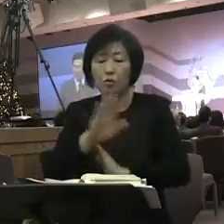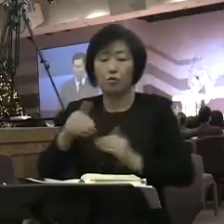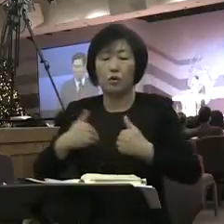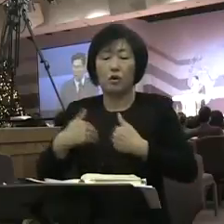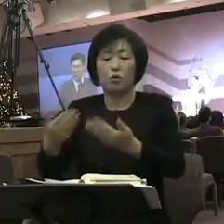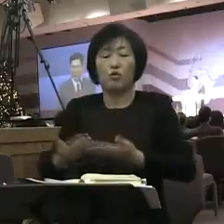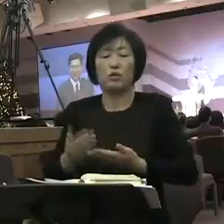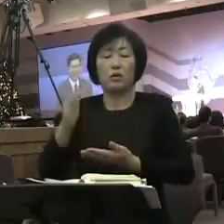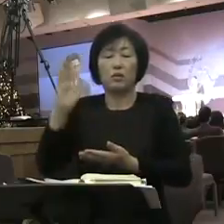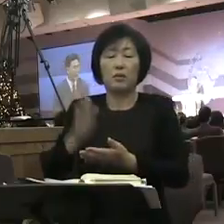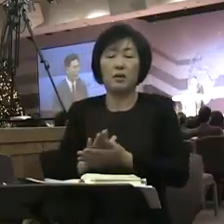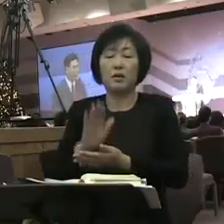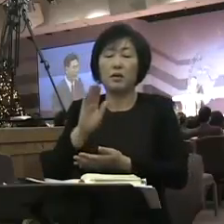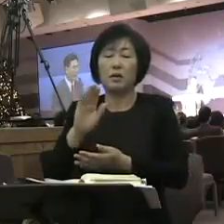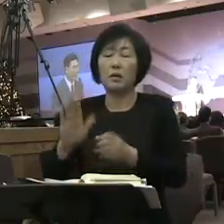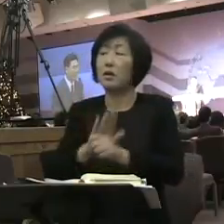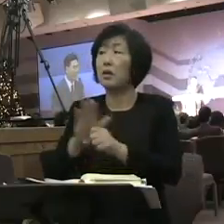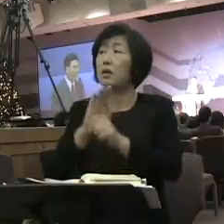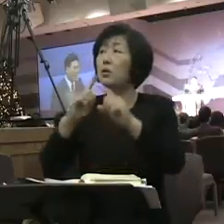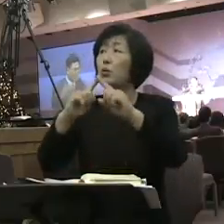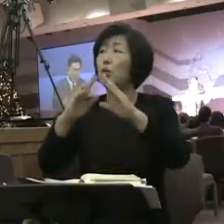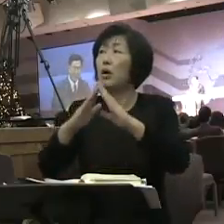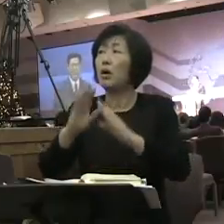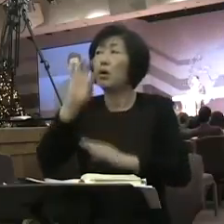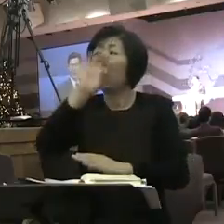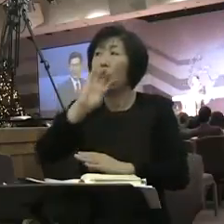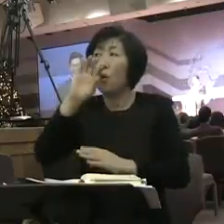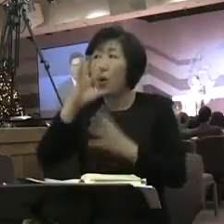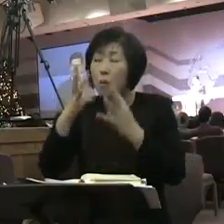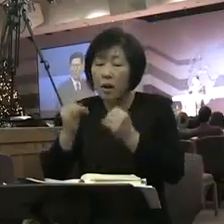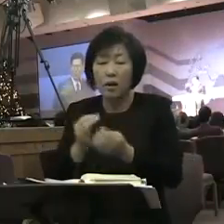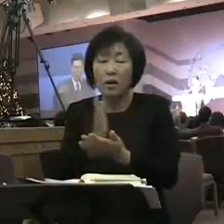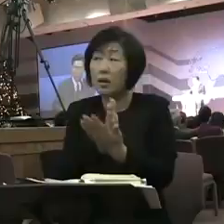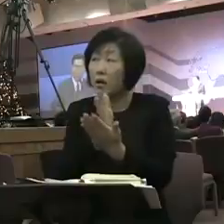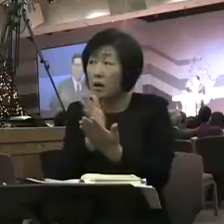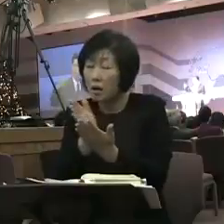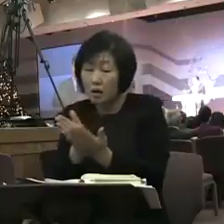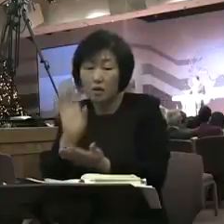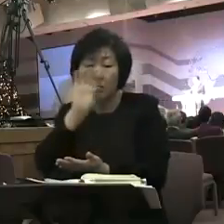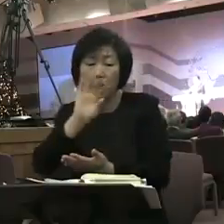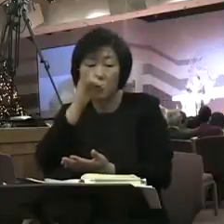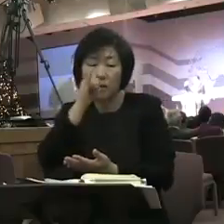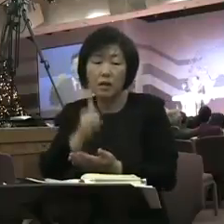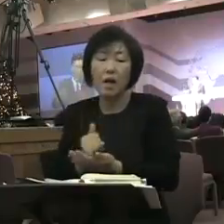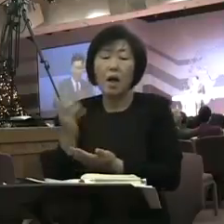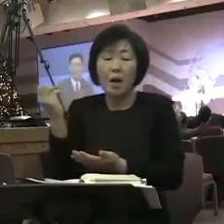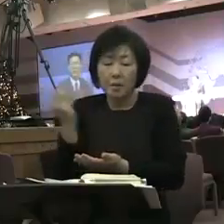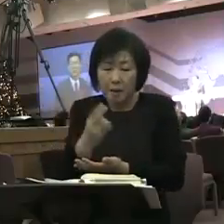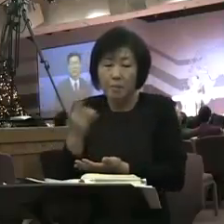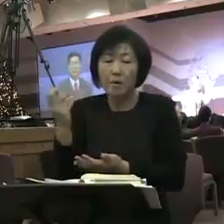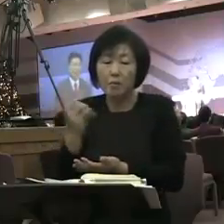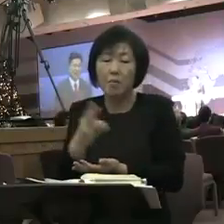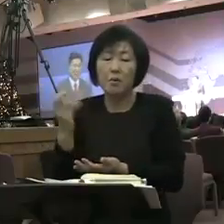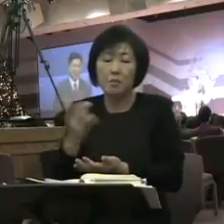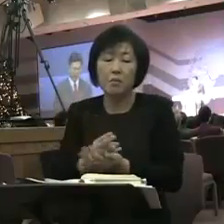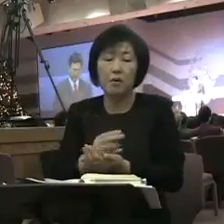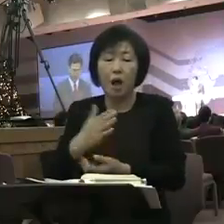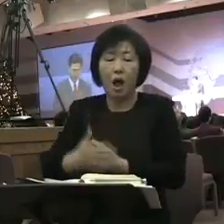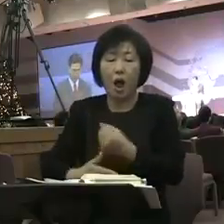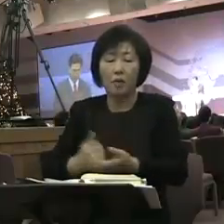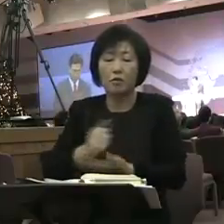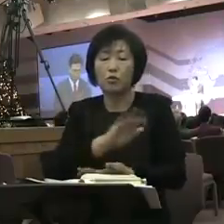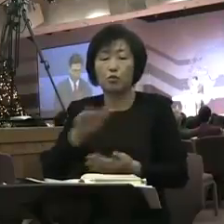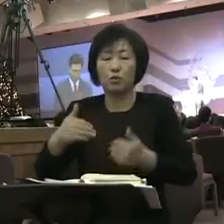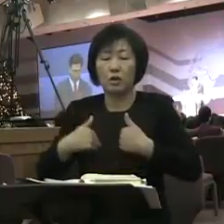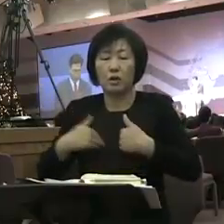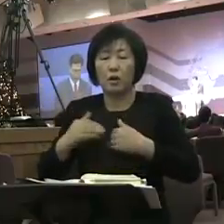교회는 훈련을 많이 하는 교회입니다. 다양한 훈련이 있어요. 그 반복적인 훈련을 하나님께서 오늘 우리에게